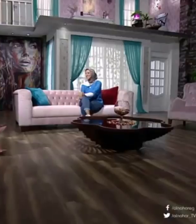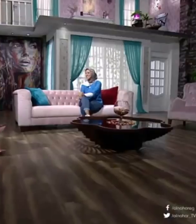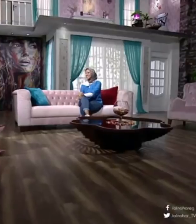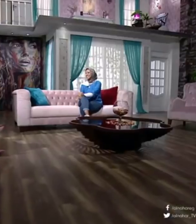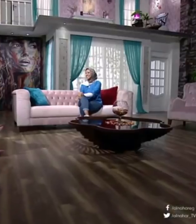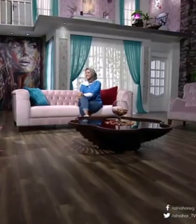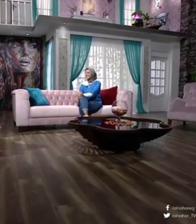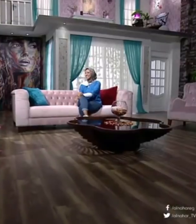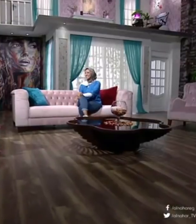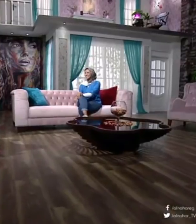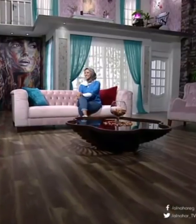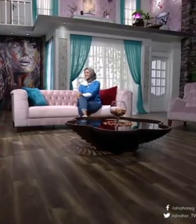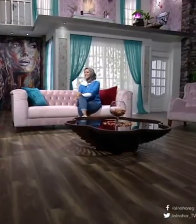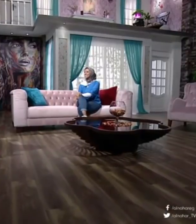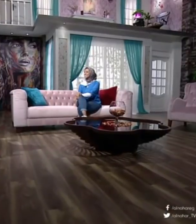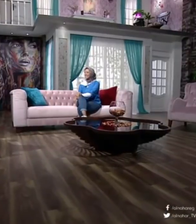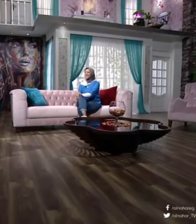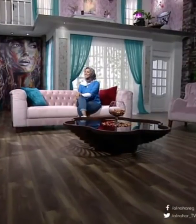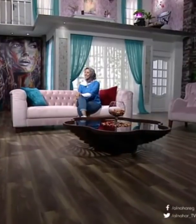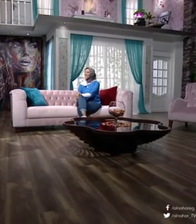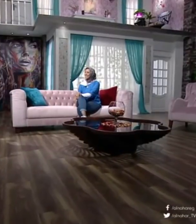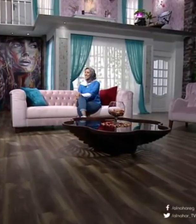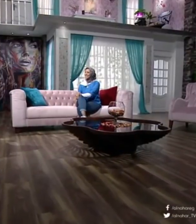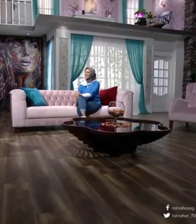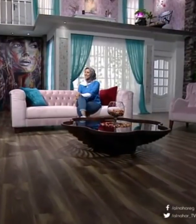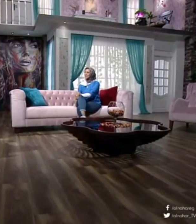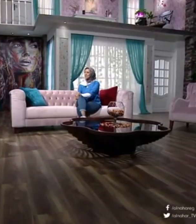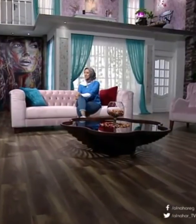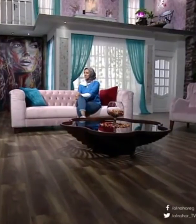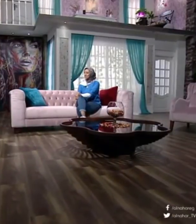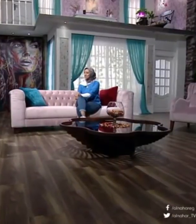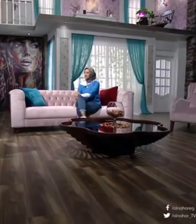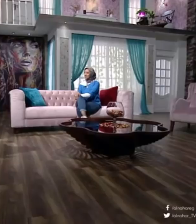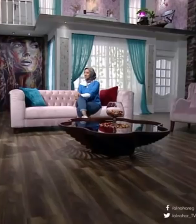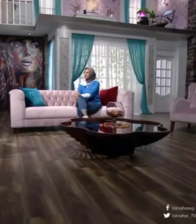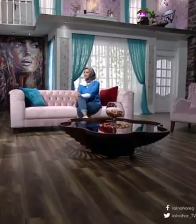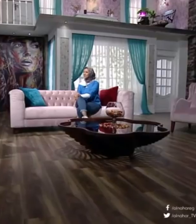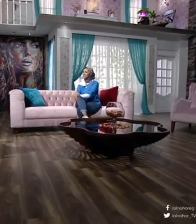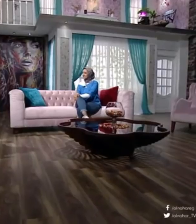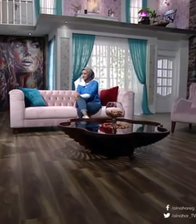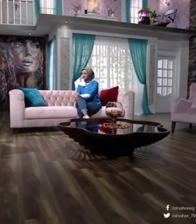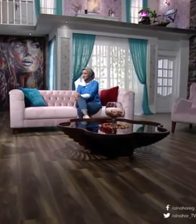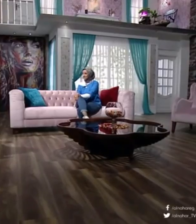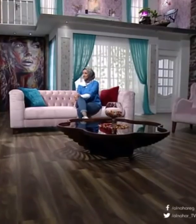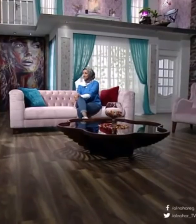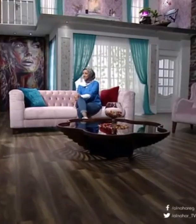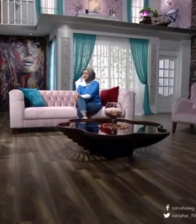انتي تتكلمي من غير صوت دي حاجة متعبة جدا. جدا. يعني انا عارفة الموضوع، عشان كنت بتمرن انه الواحد ازاي يتكلم من